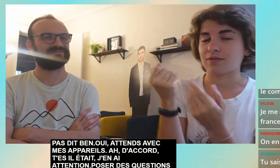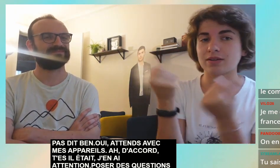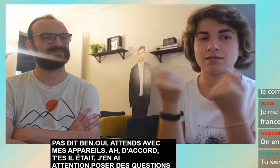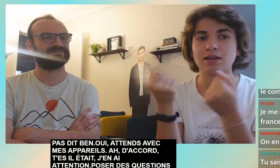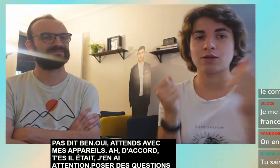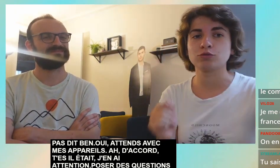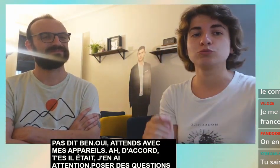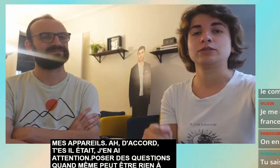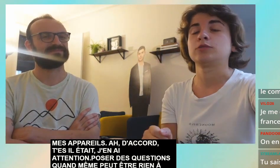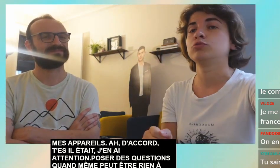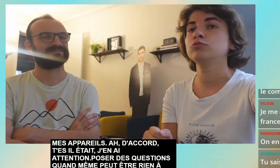avec la conduite et tout.